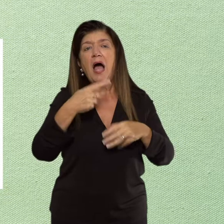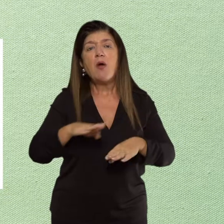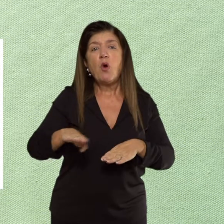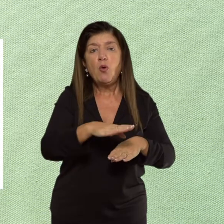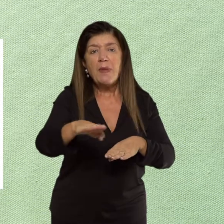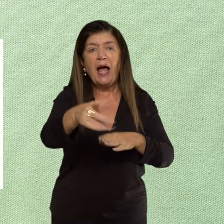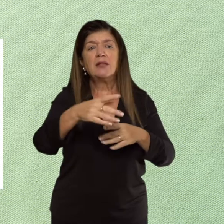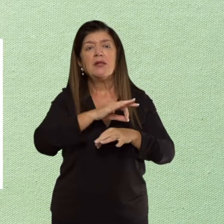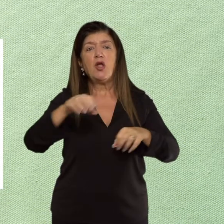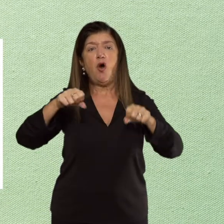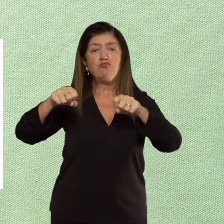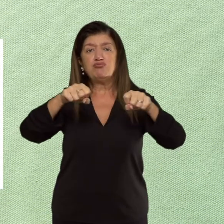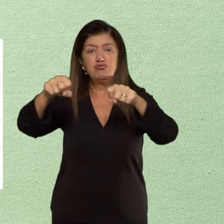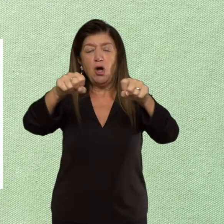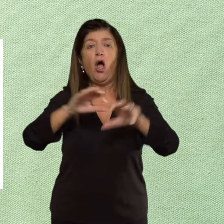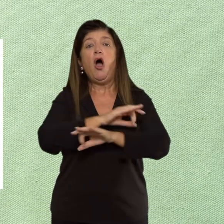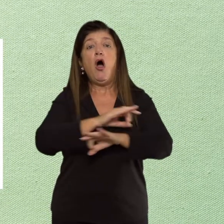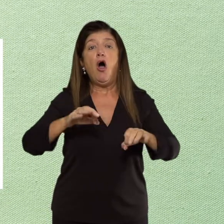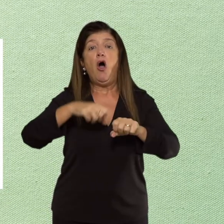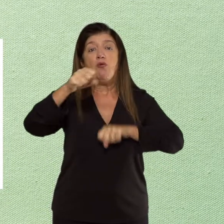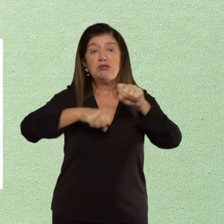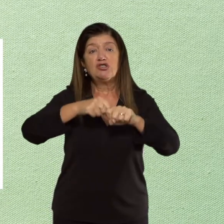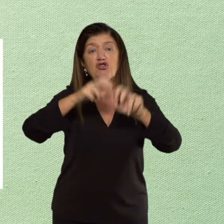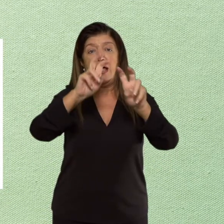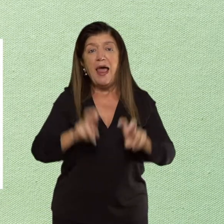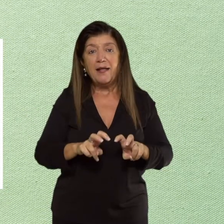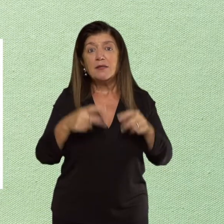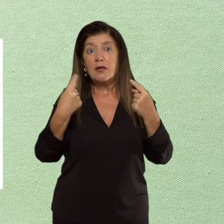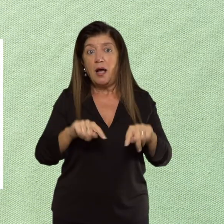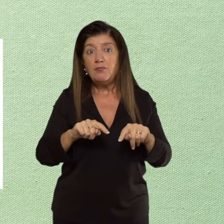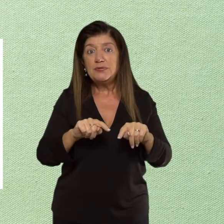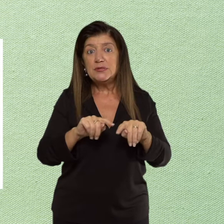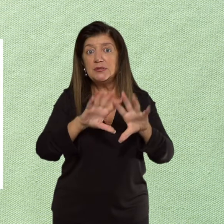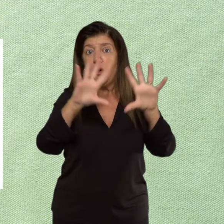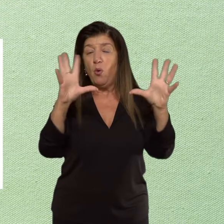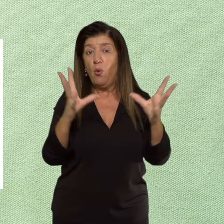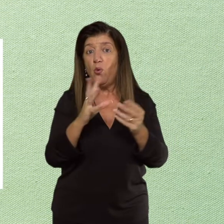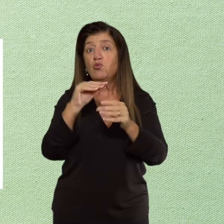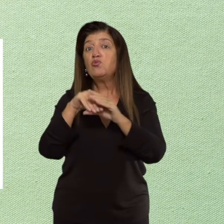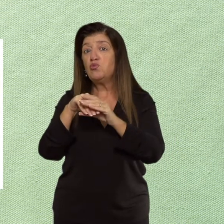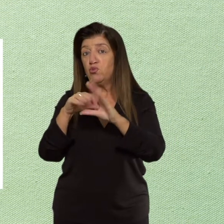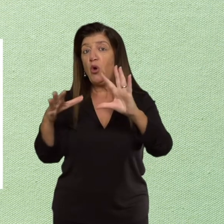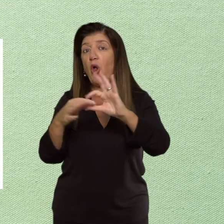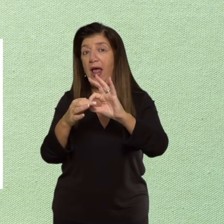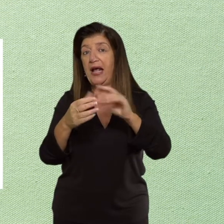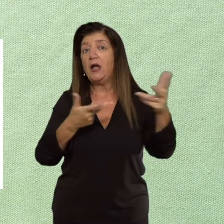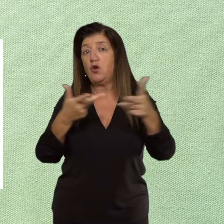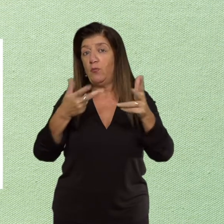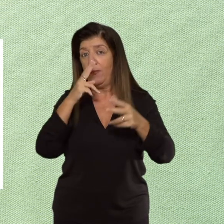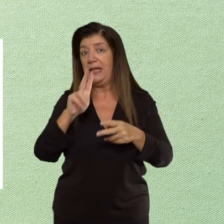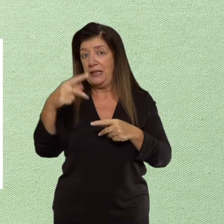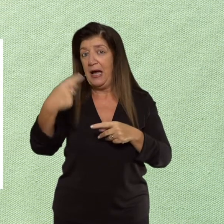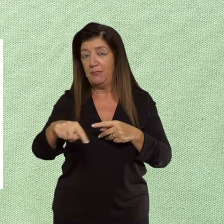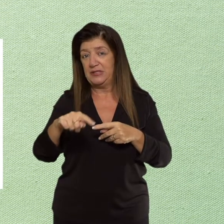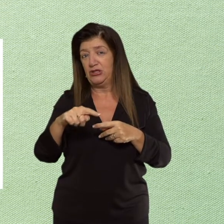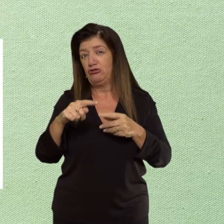Segway oppure bici elettriche, cose così, che fanno comunque parte di questo tipo di mobilità. Noi ci occupiamo